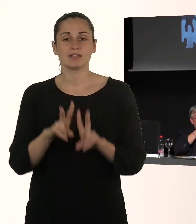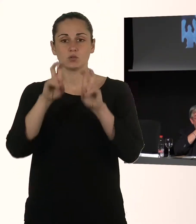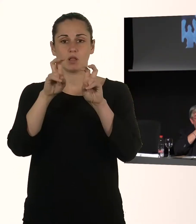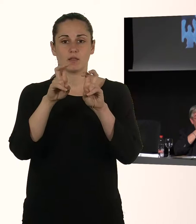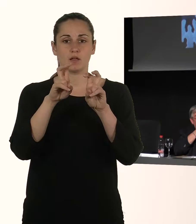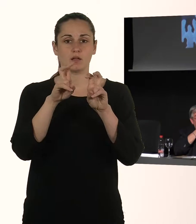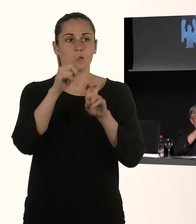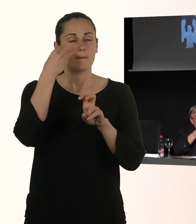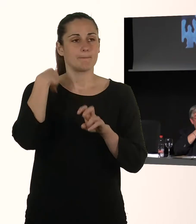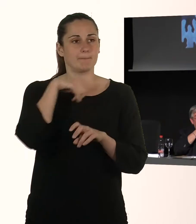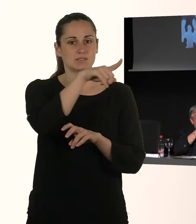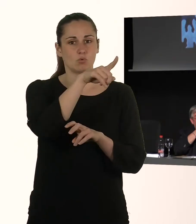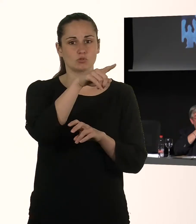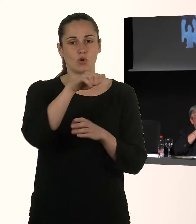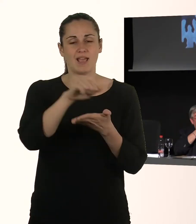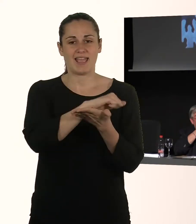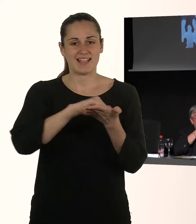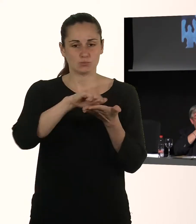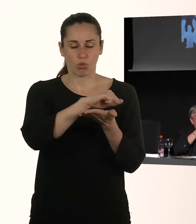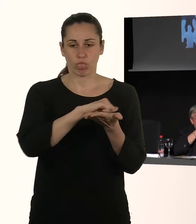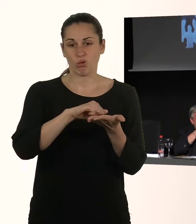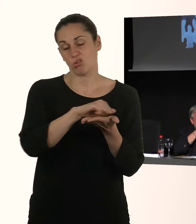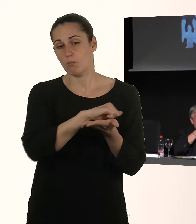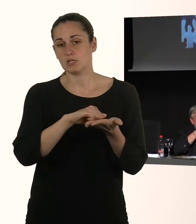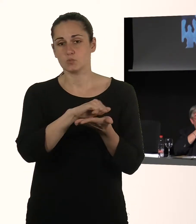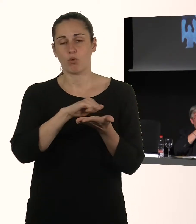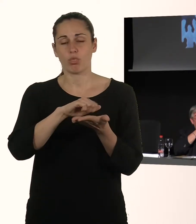Márquez, esbozos antipatriarcales.